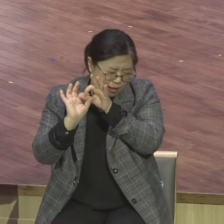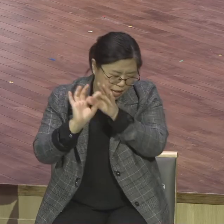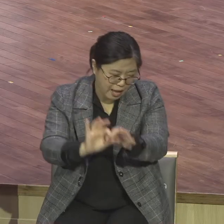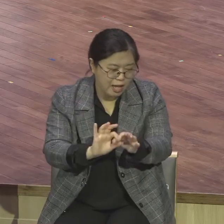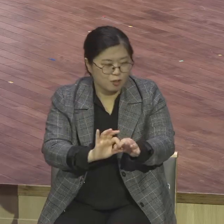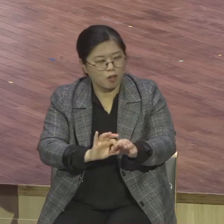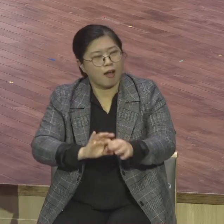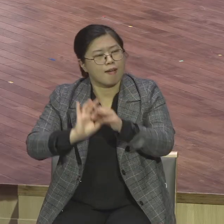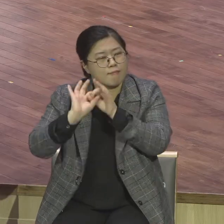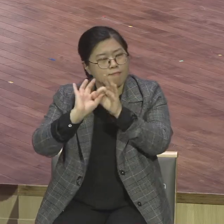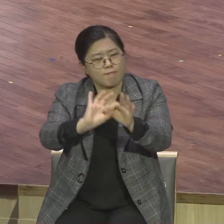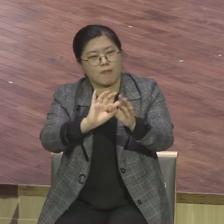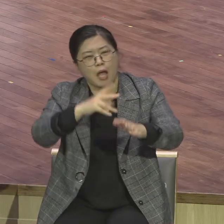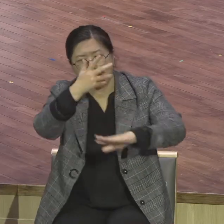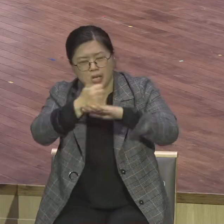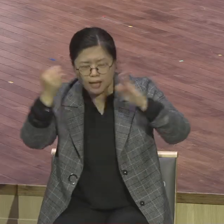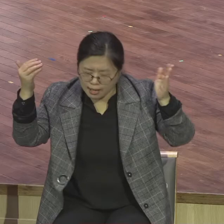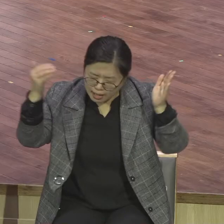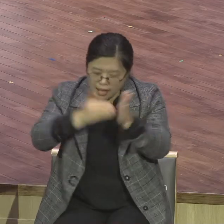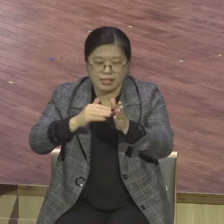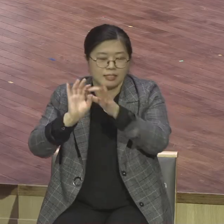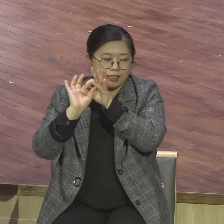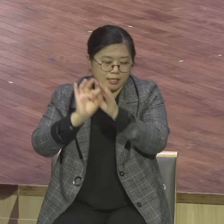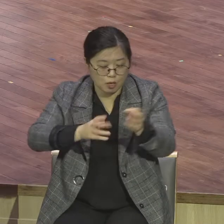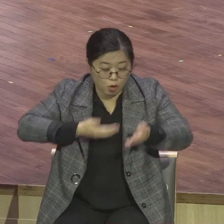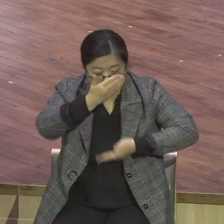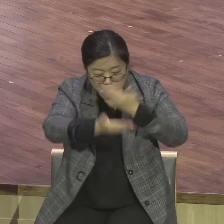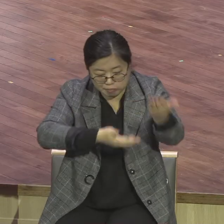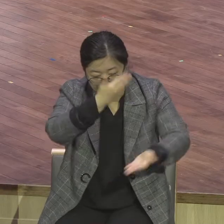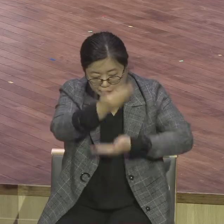뭐 줬다가 말았다가 뺏었다가 이런 거 아니에요.